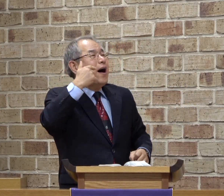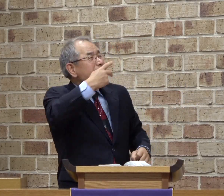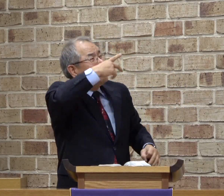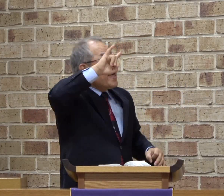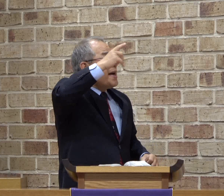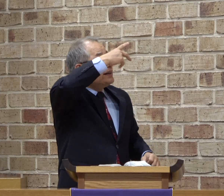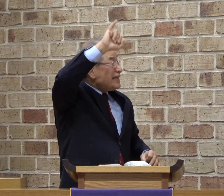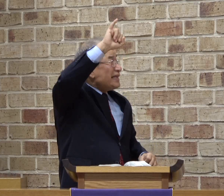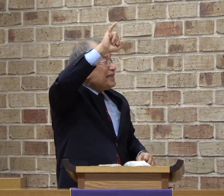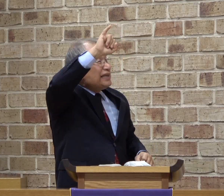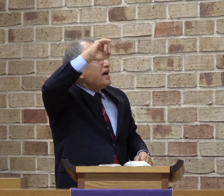철문을 열어주는 사람.